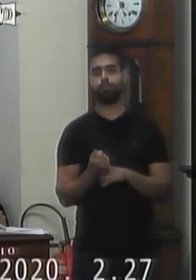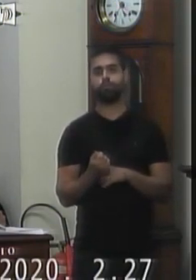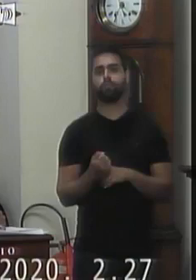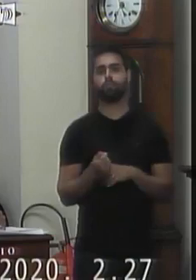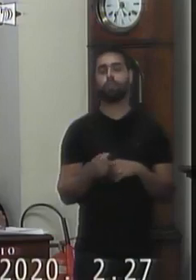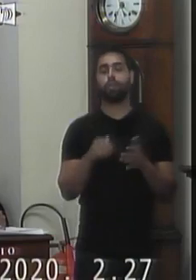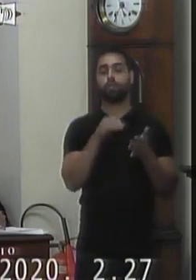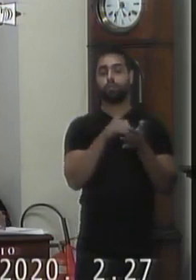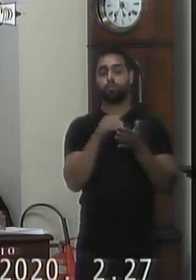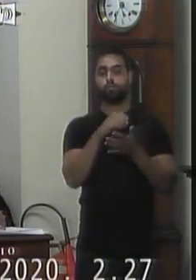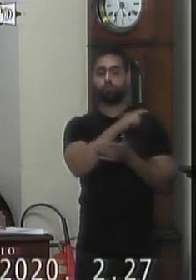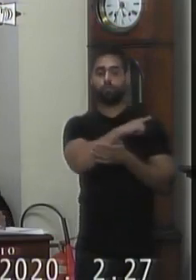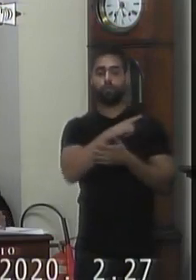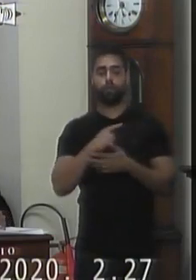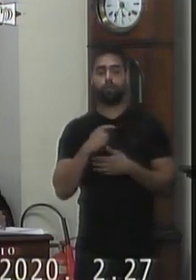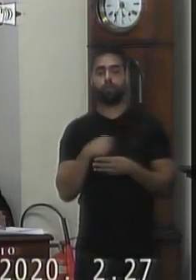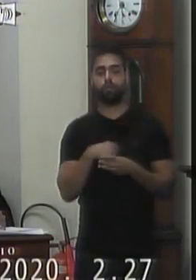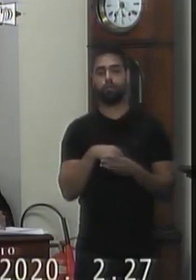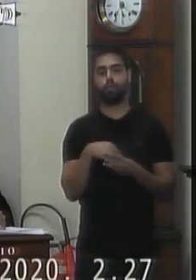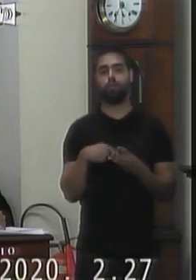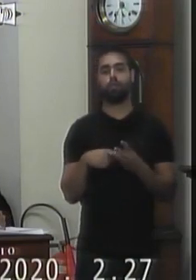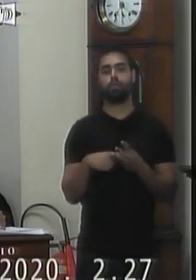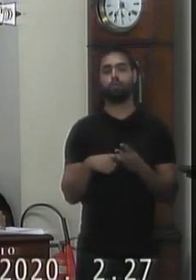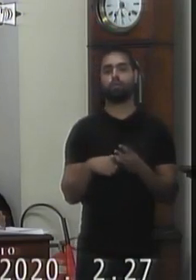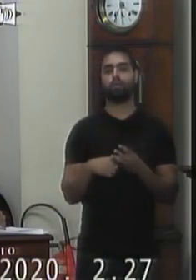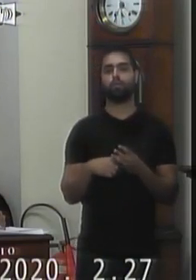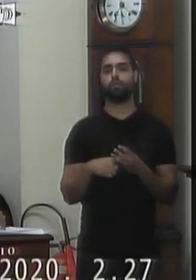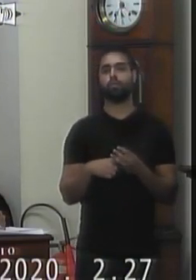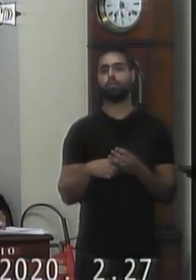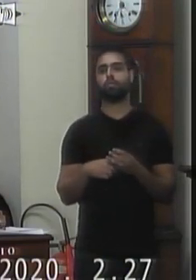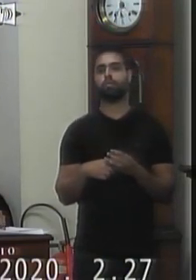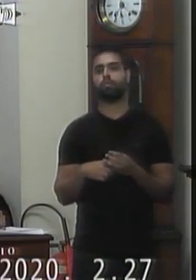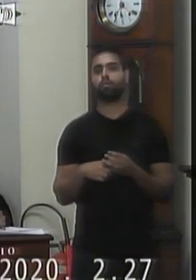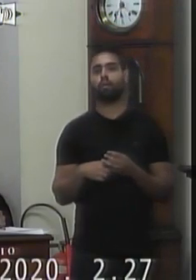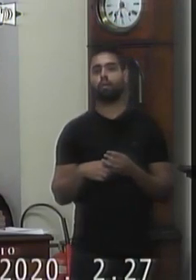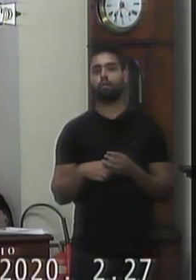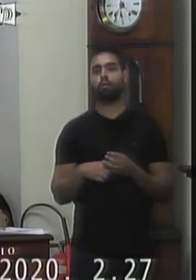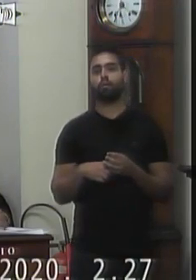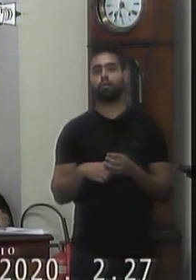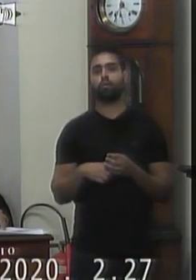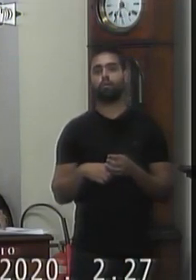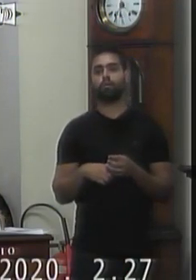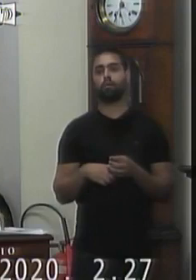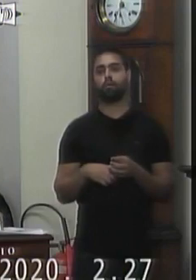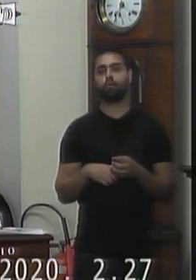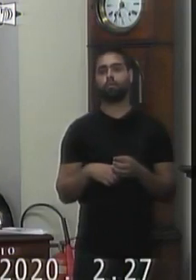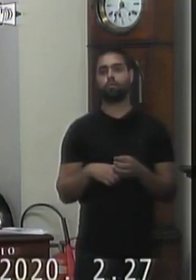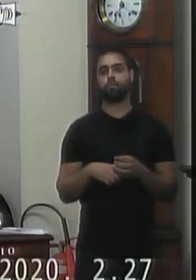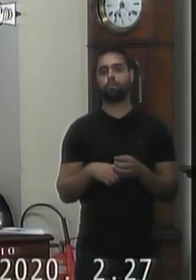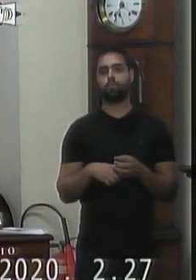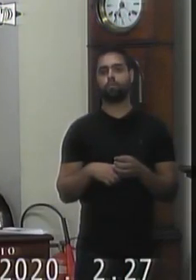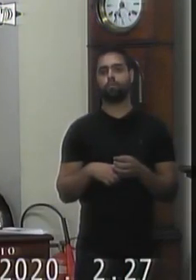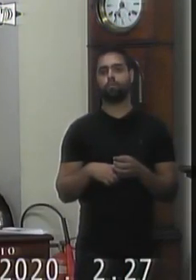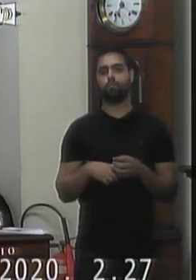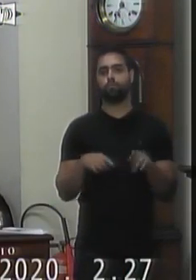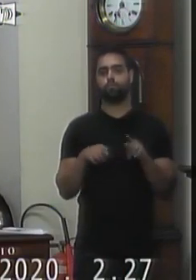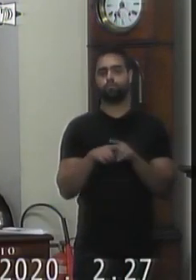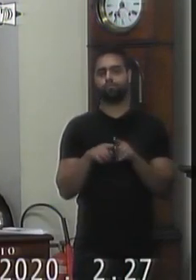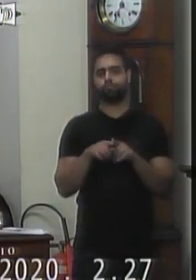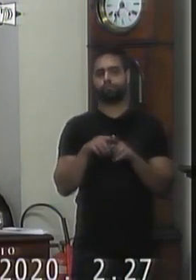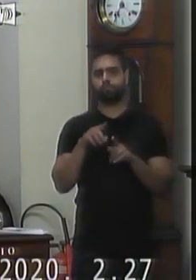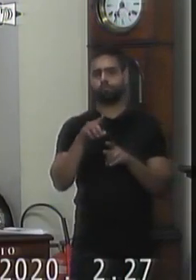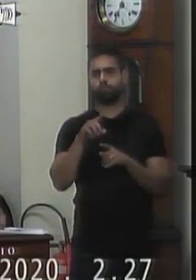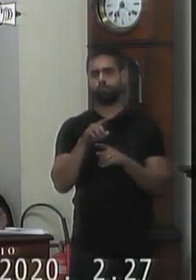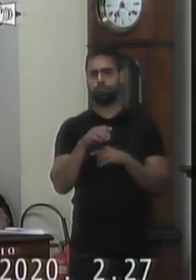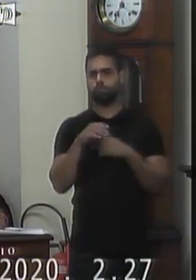da Secretaria de Governo, manutenção e operacionalização da Secretaria de Administração, Obras, Educação, Defesa Civil